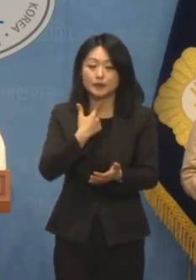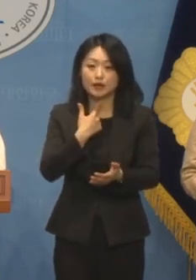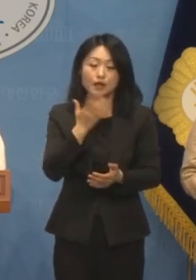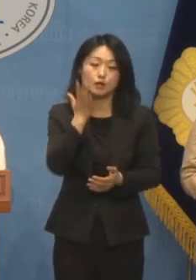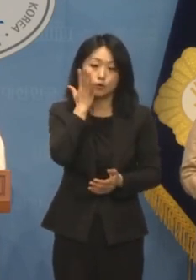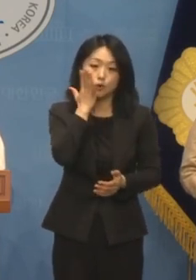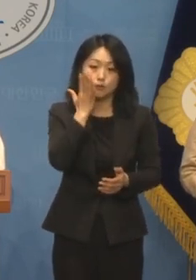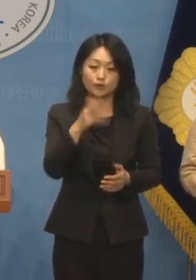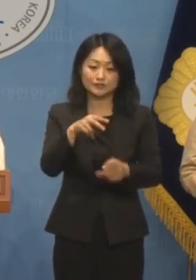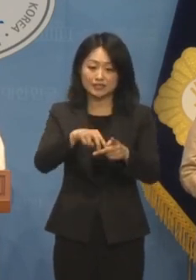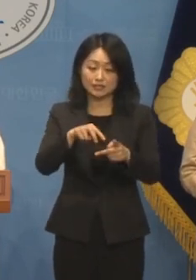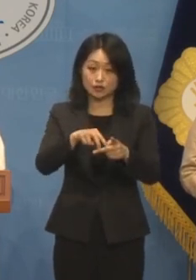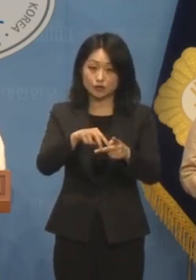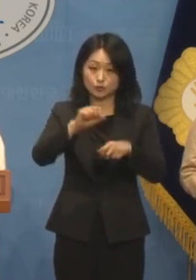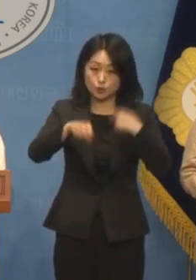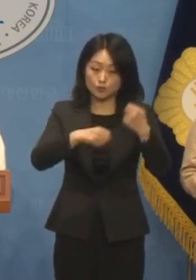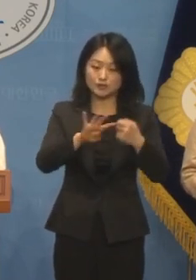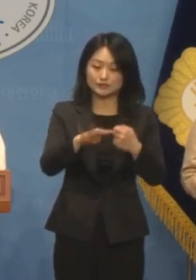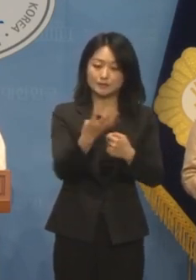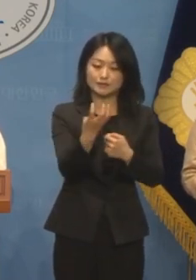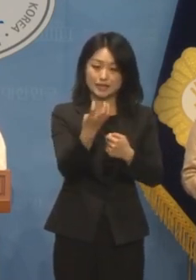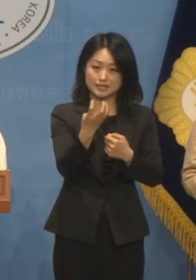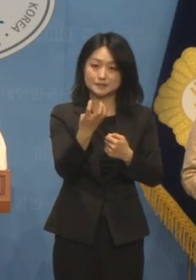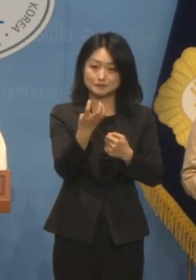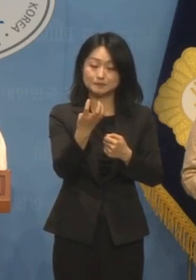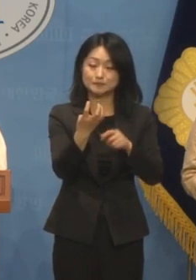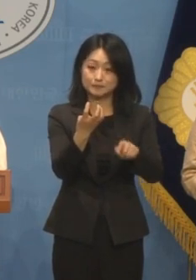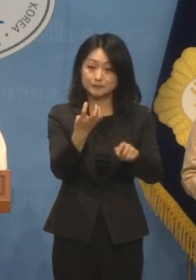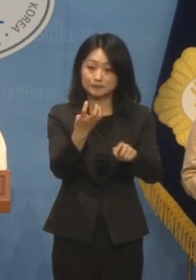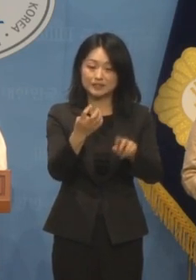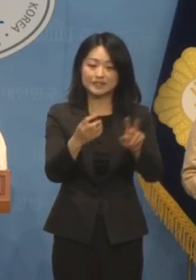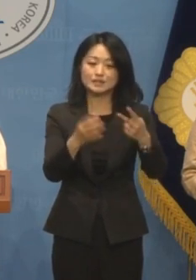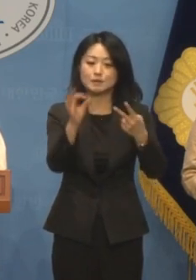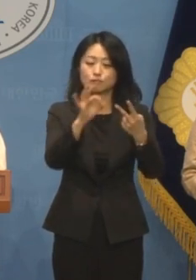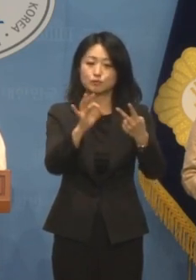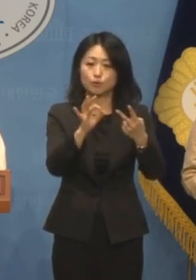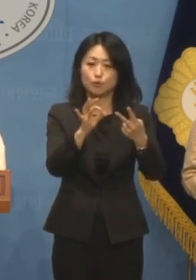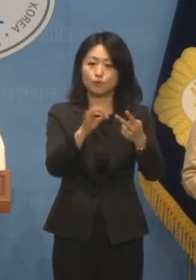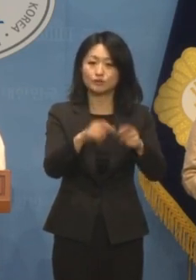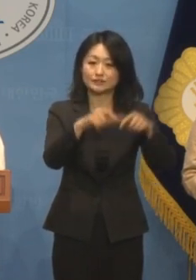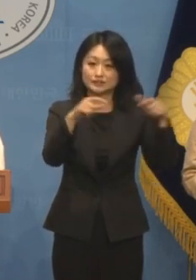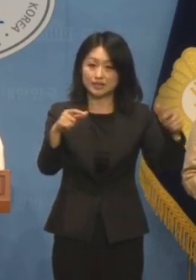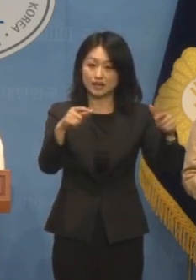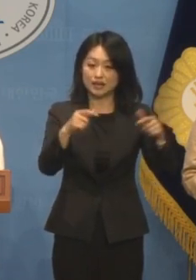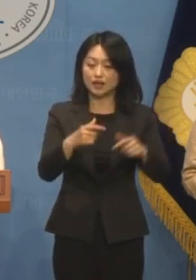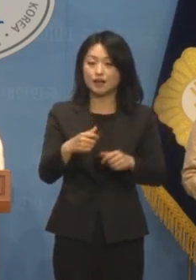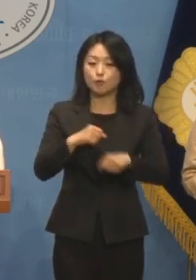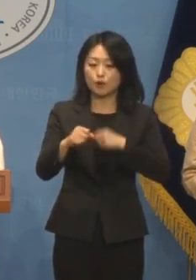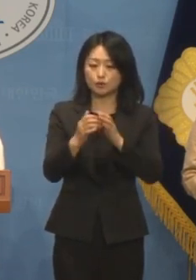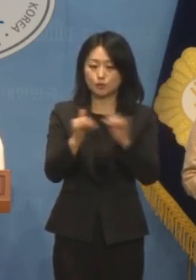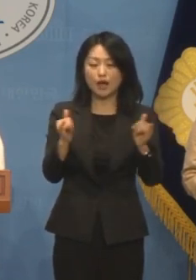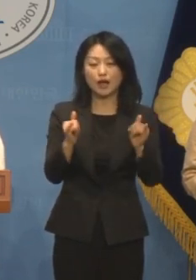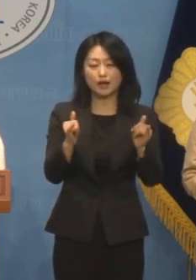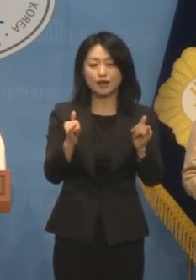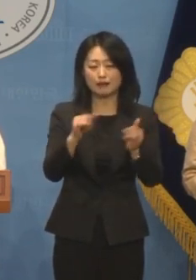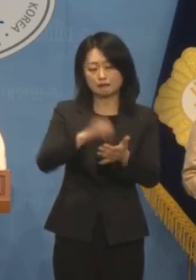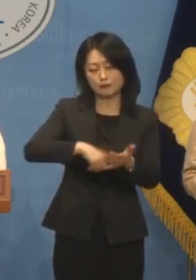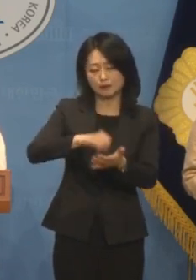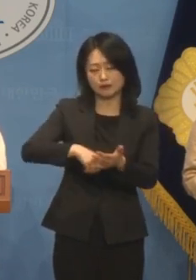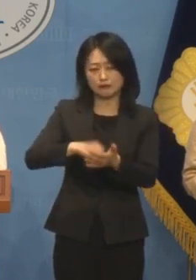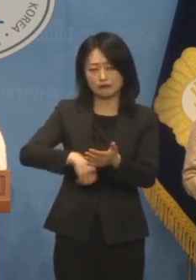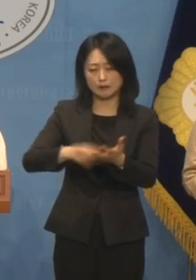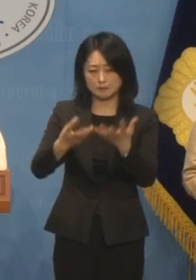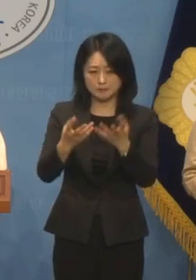동물은 440명으로 200% 증가, 활동가 48명 퇴사라는 숫자는 미성숙한 조직의 악순환을